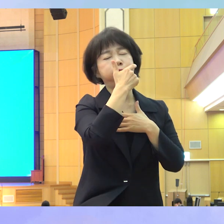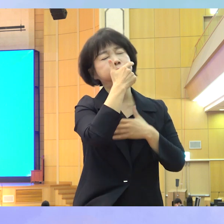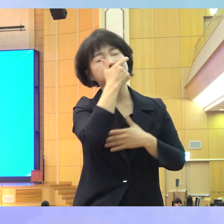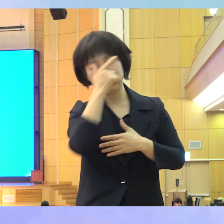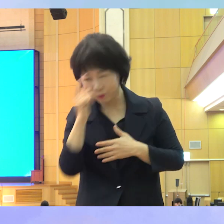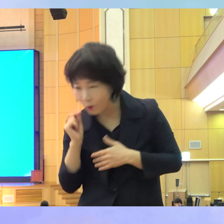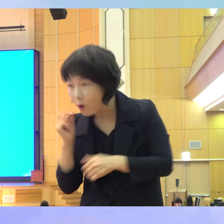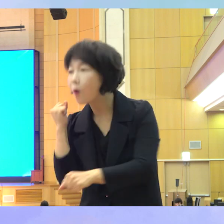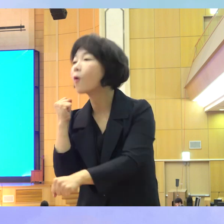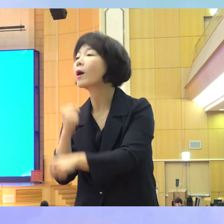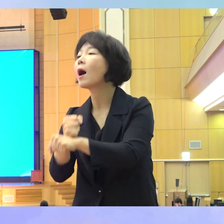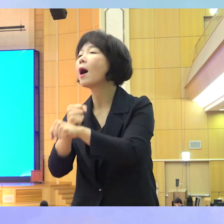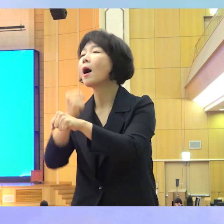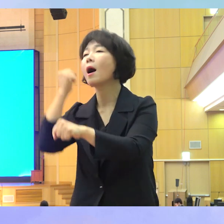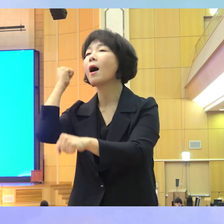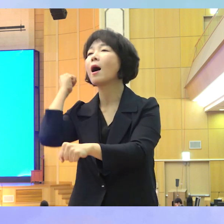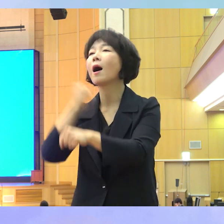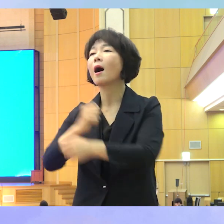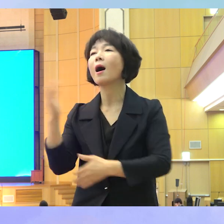힘없고